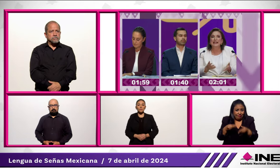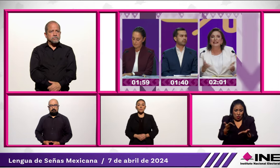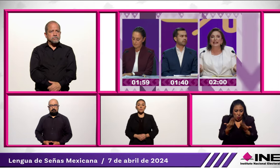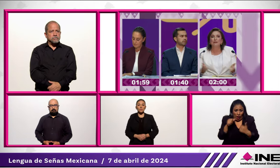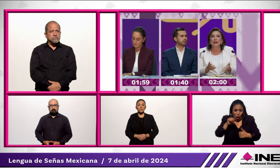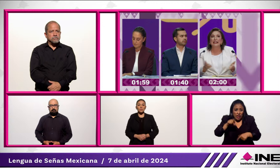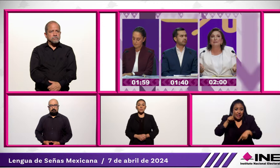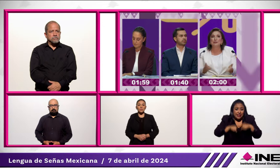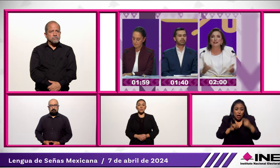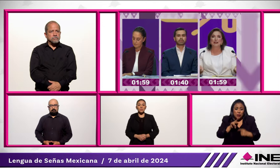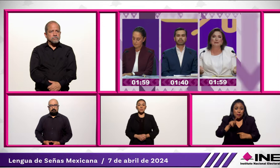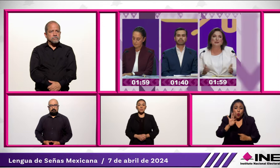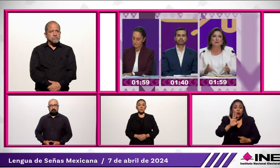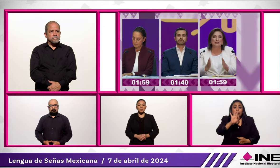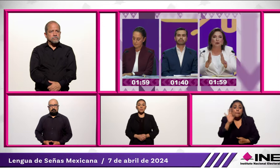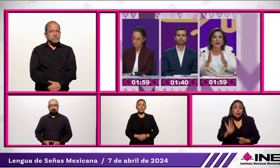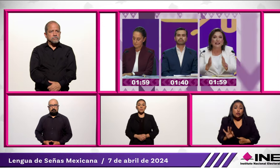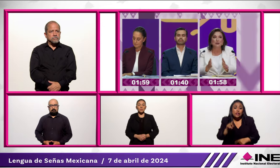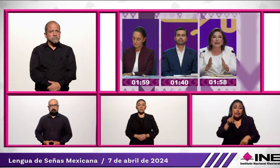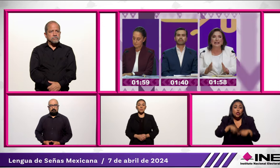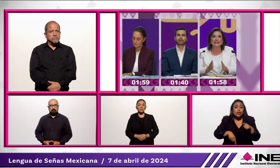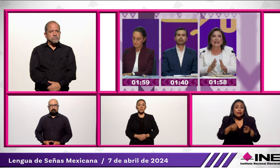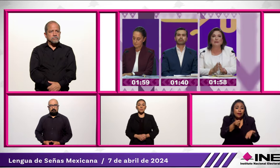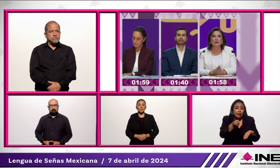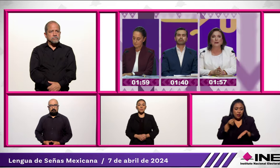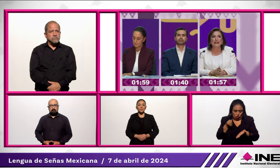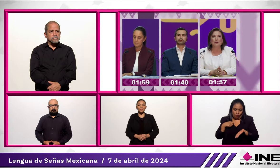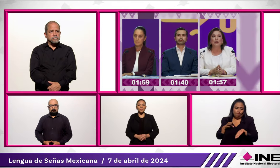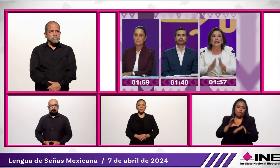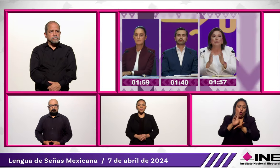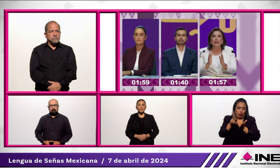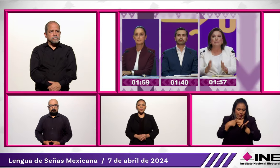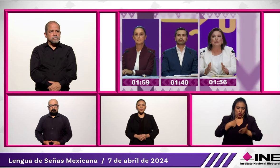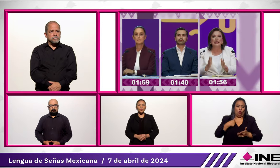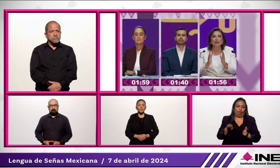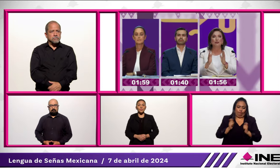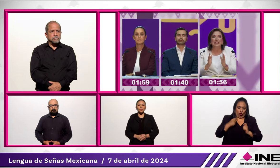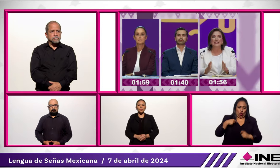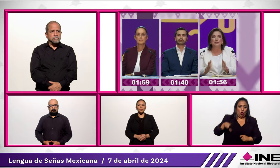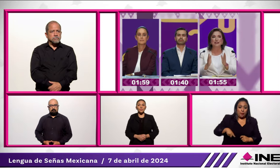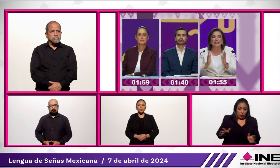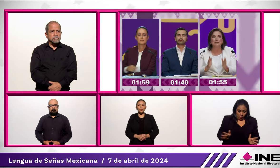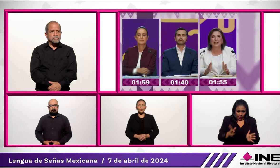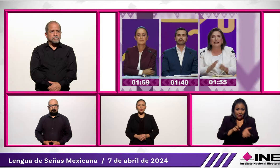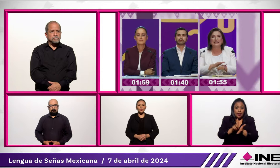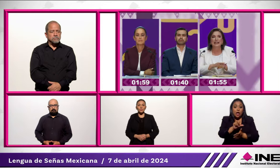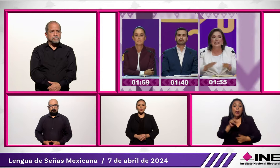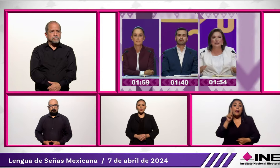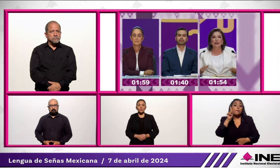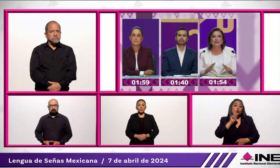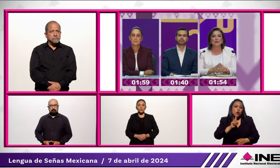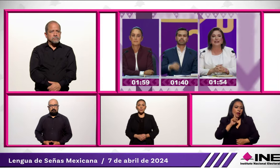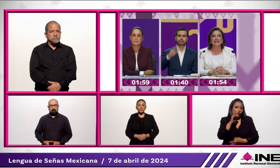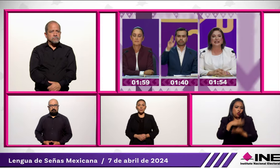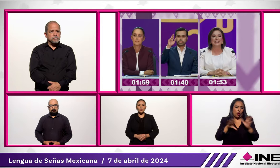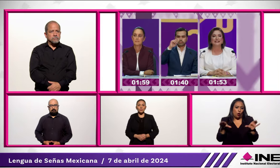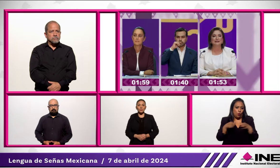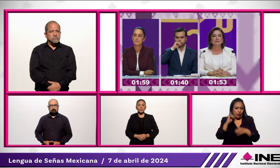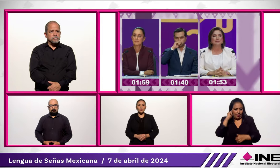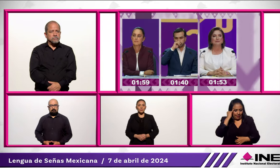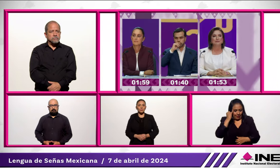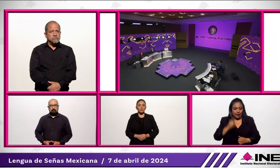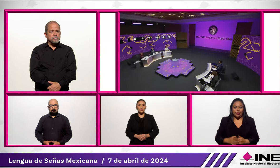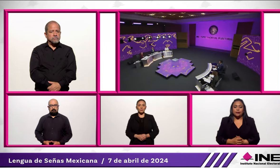El INPI le quitaron 40% del presupuesto. Eso va a regresar en mi gobierno y voy a impulsar los derechos de las mujeres y de todas las comunidades